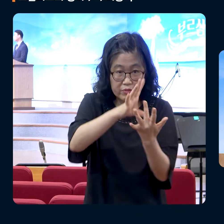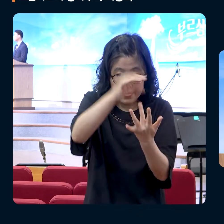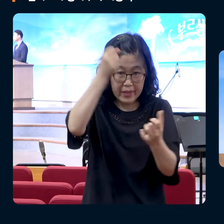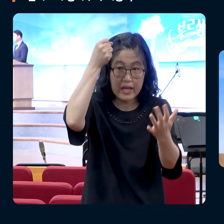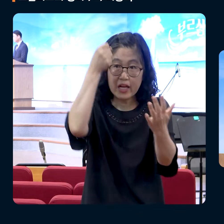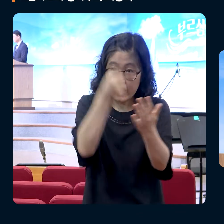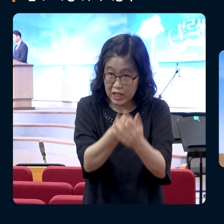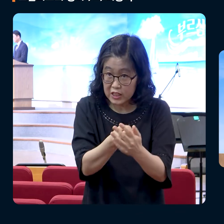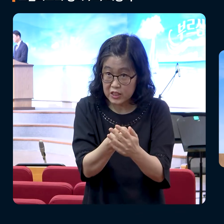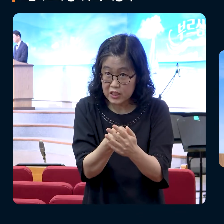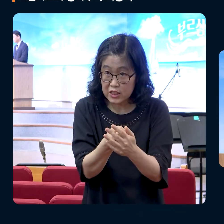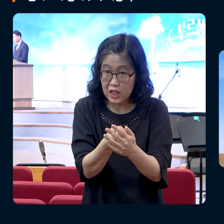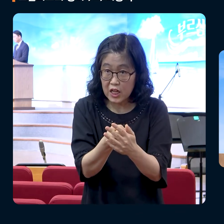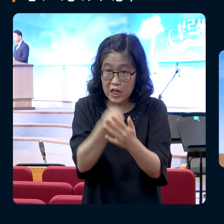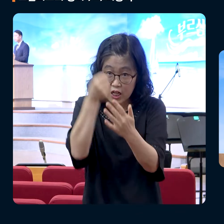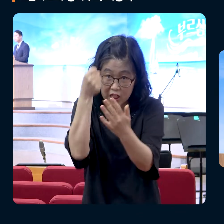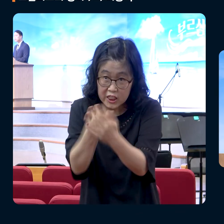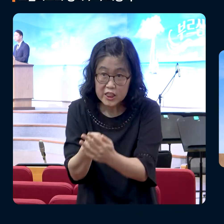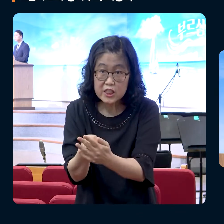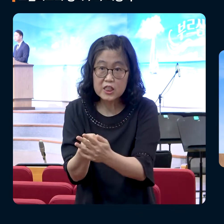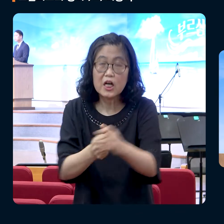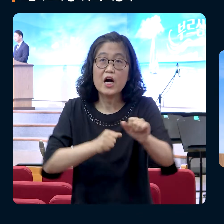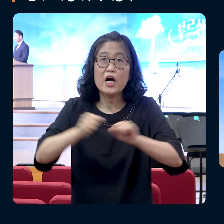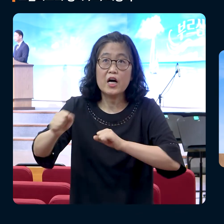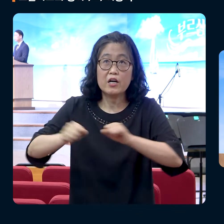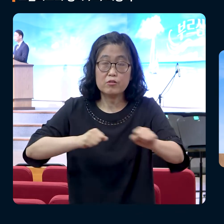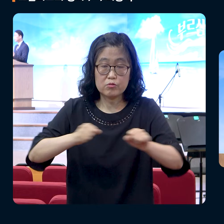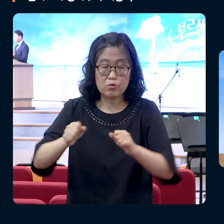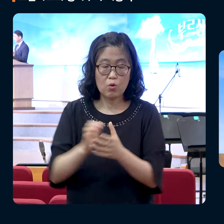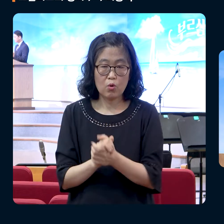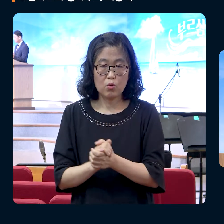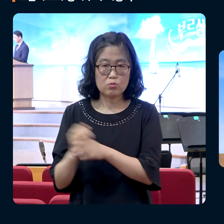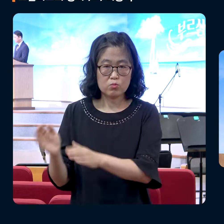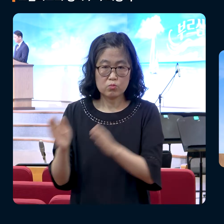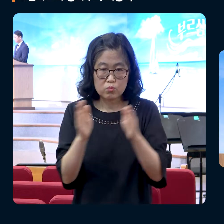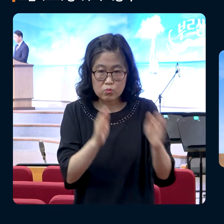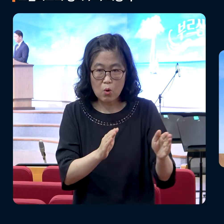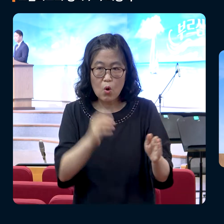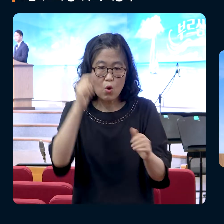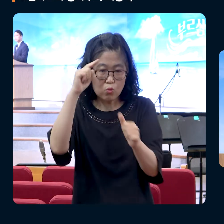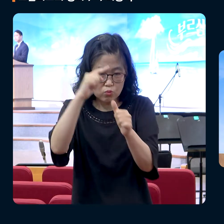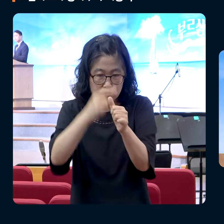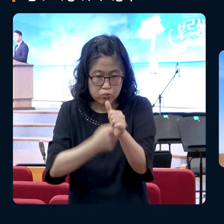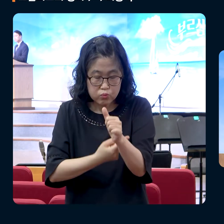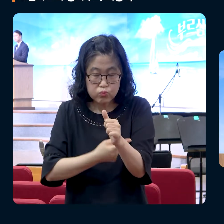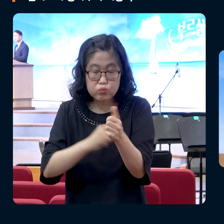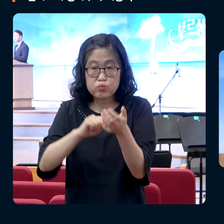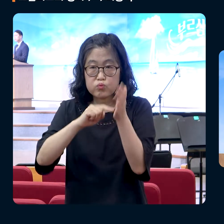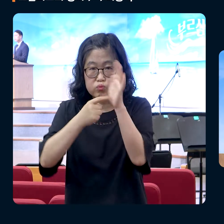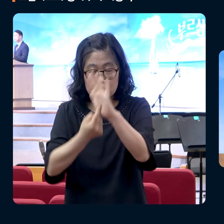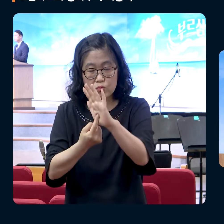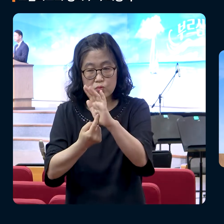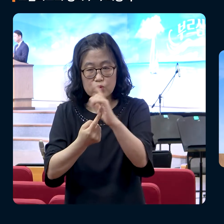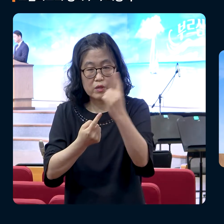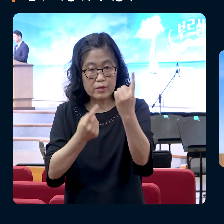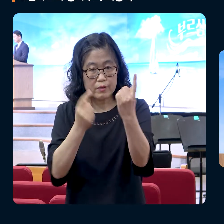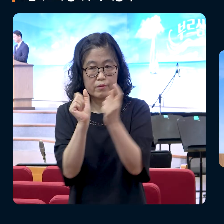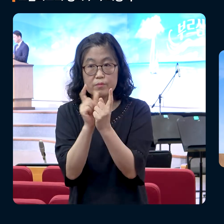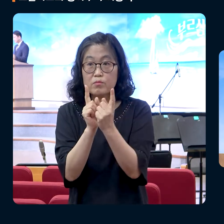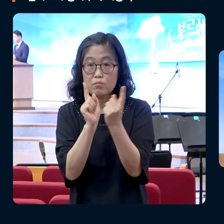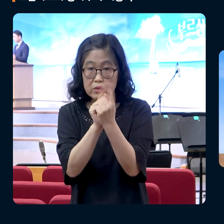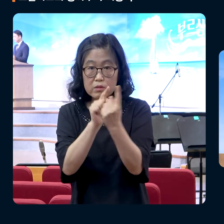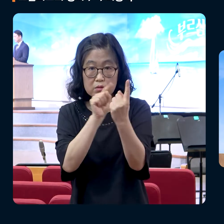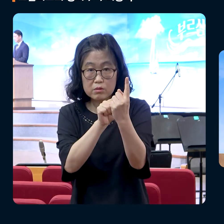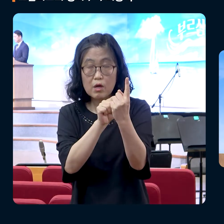따라 행동했을 뿐입니다. 그리고 정말 우연히 나타난 도단의 어떤 사람, 마침 그 지역을 지나가는